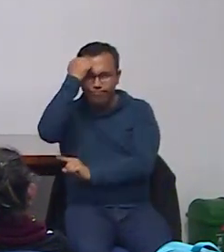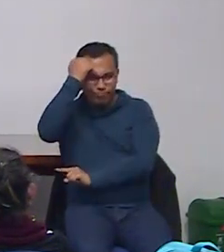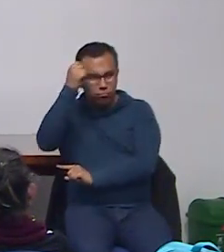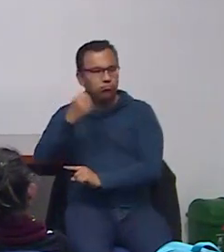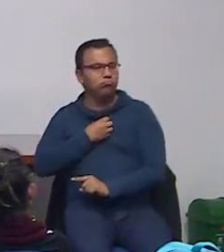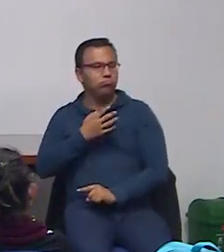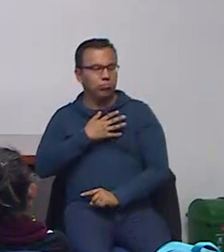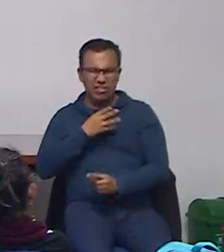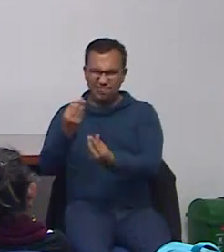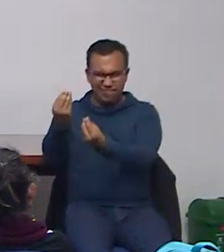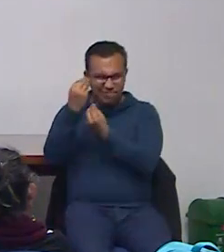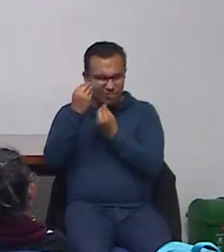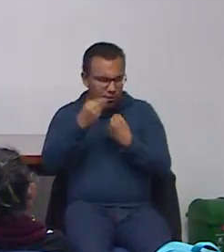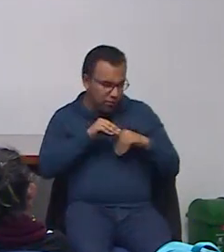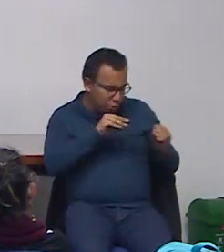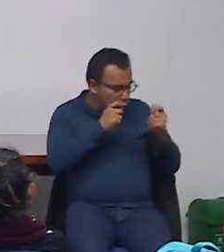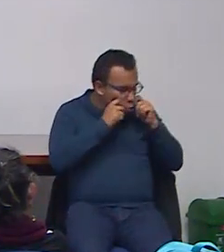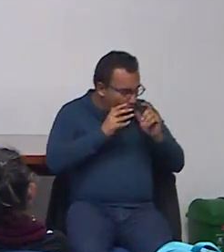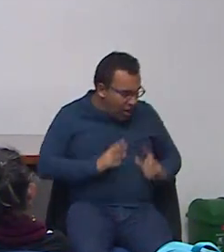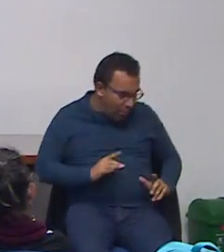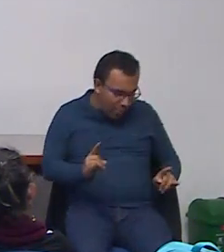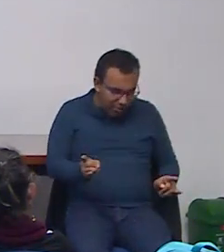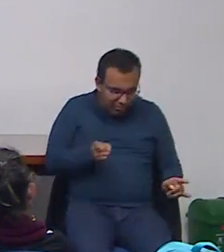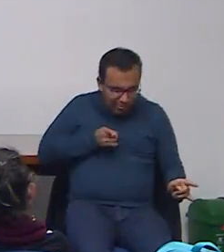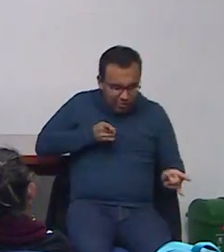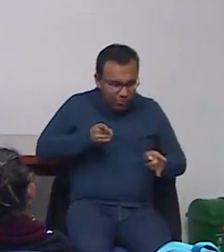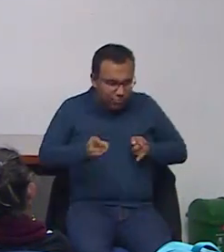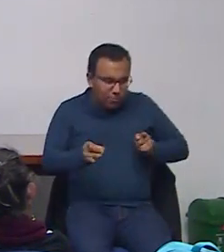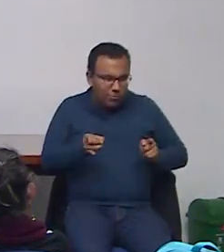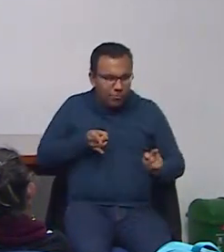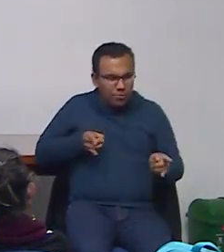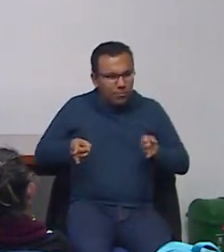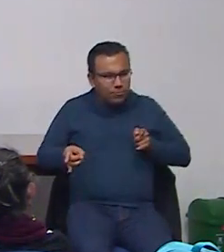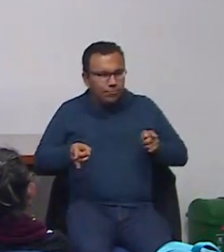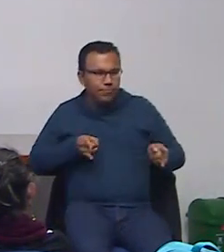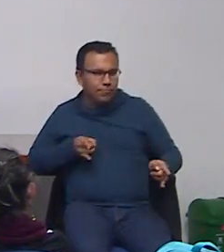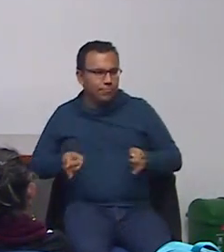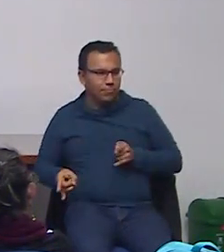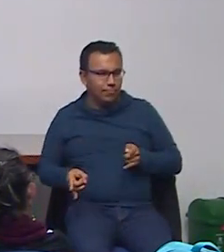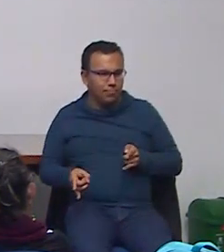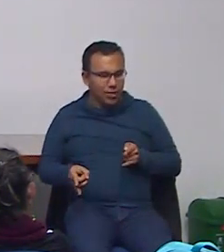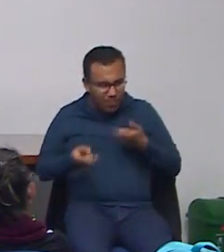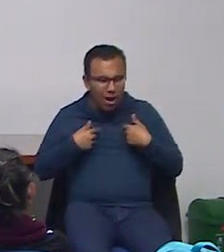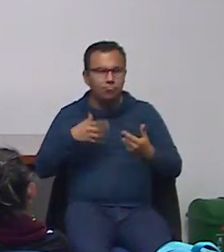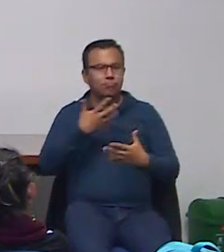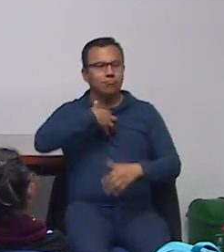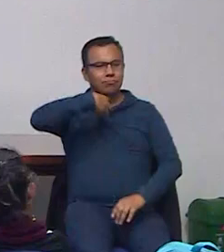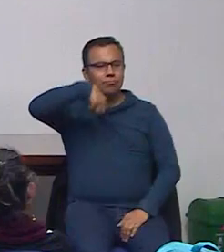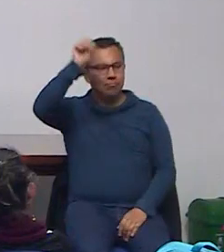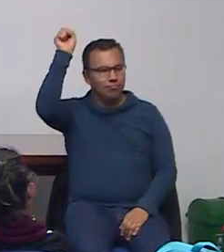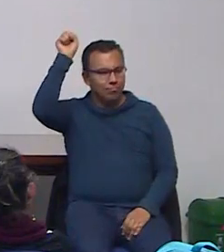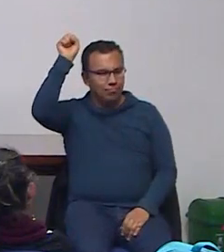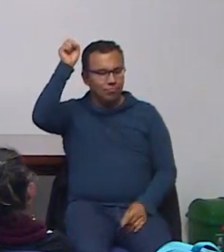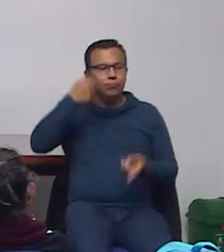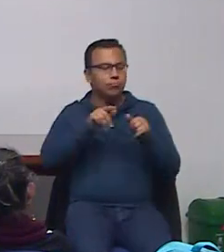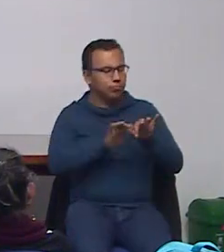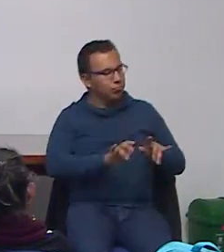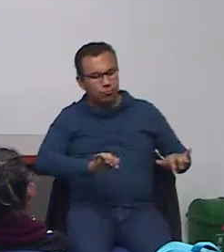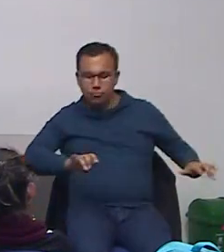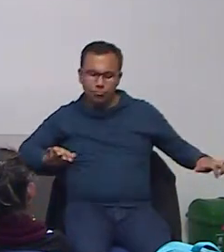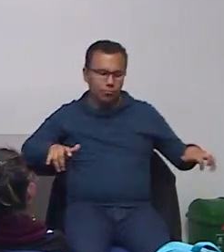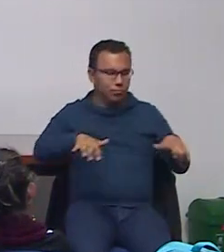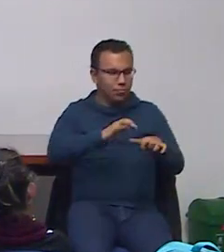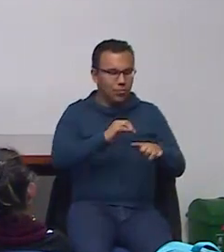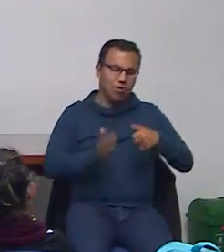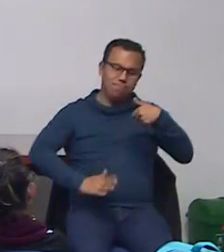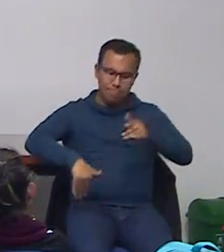oportunidad y la entrena o entrena su cuerpo para poder eh pasar una audición con un piano con